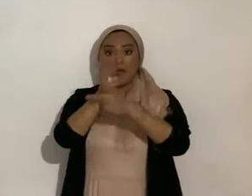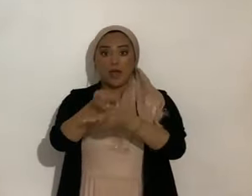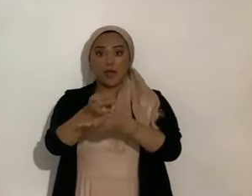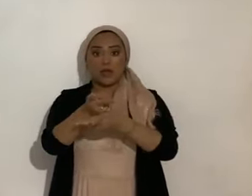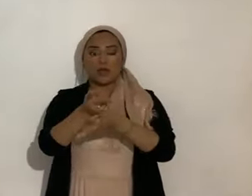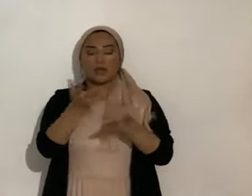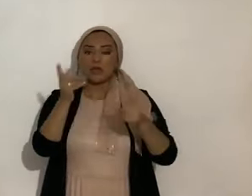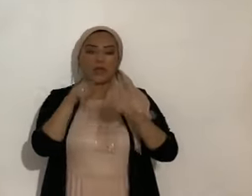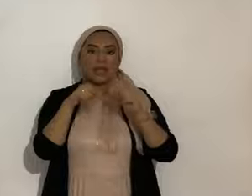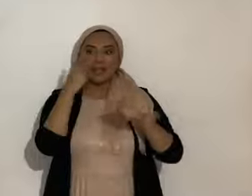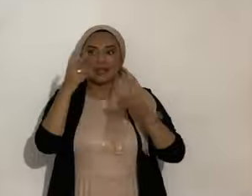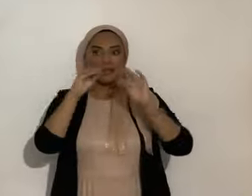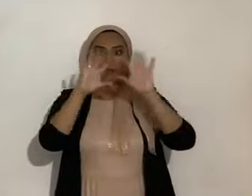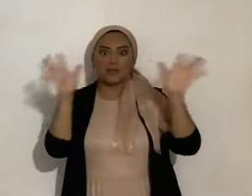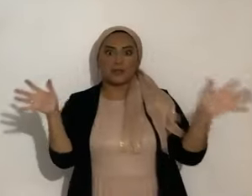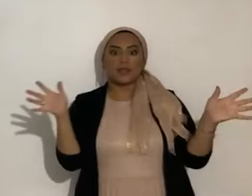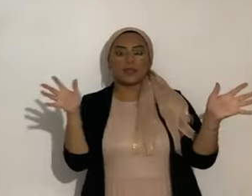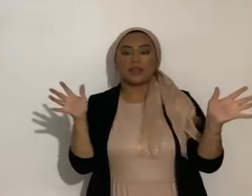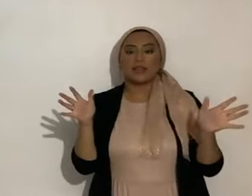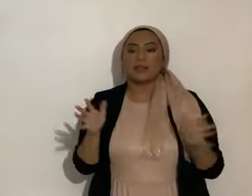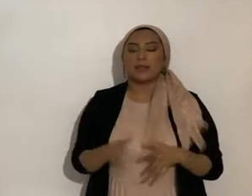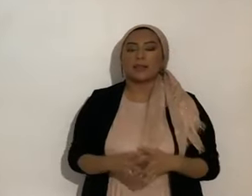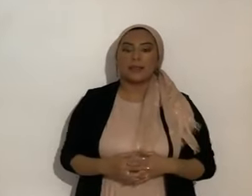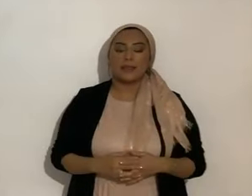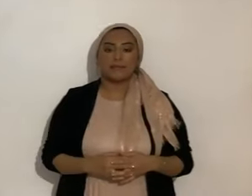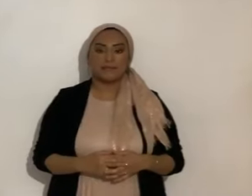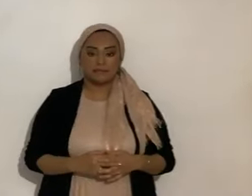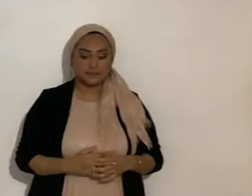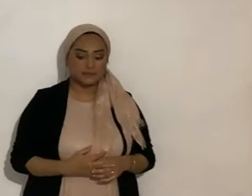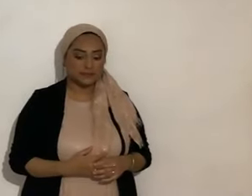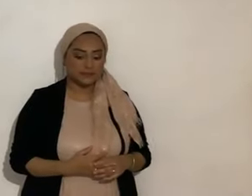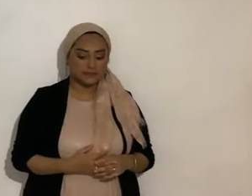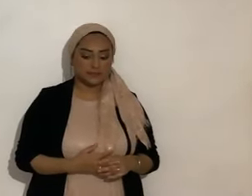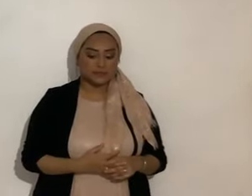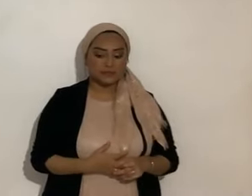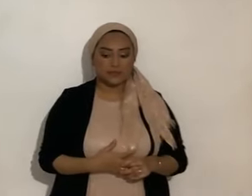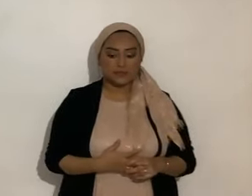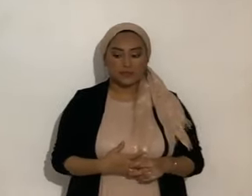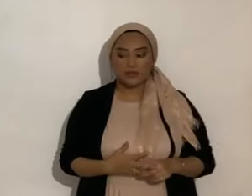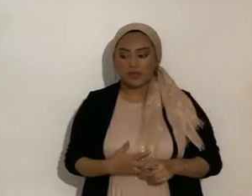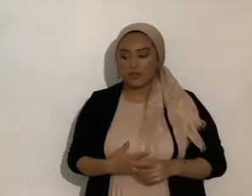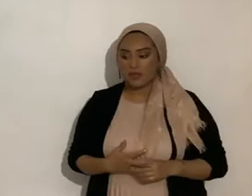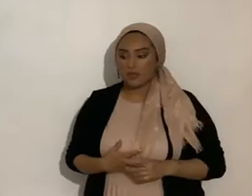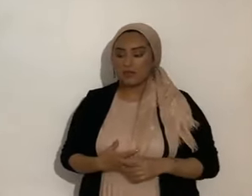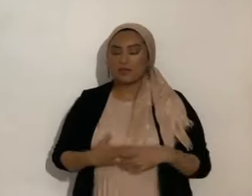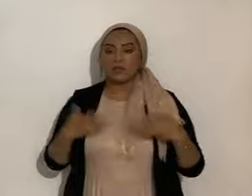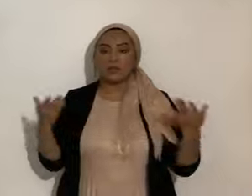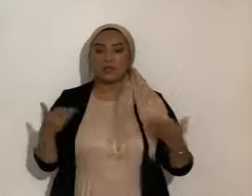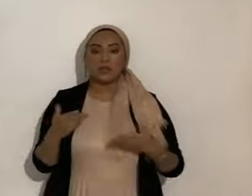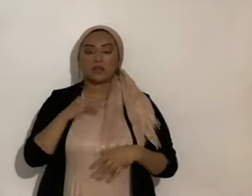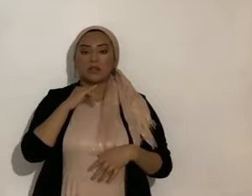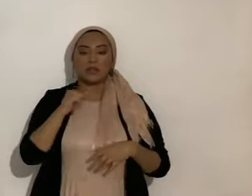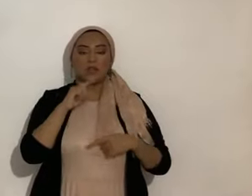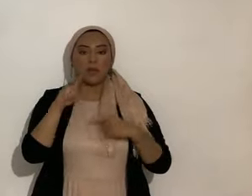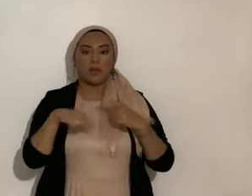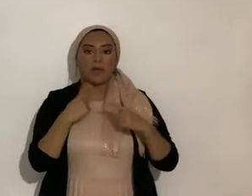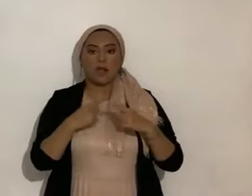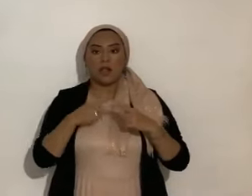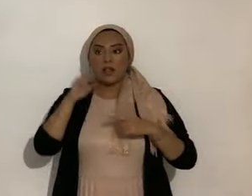veas claro. Tú necesitarías una graduación si es que usas lentes. Bueno, entonces, aquí es cuando la